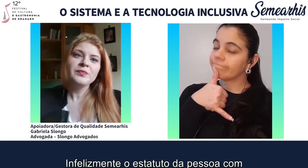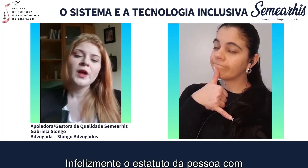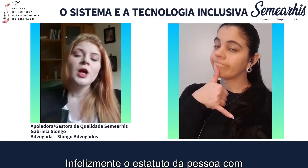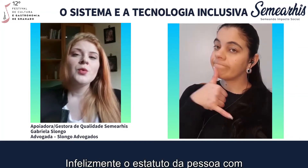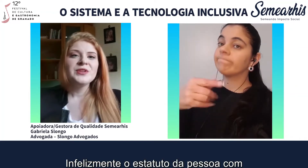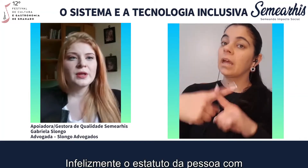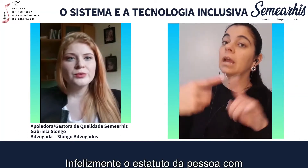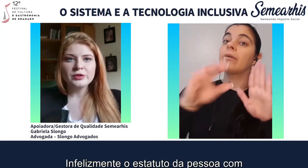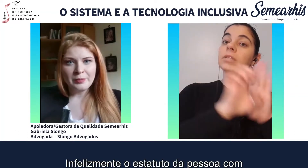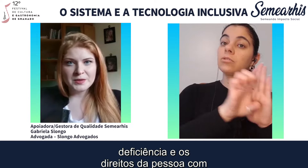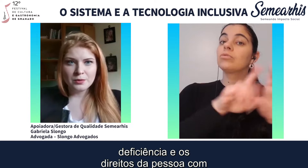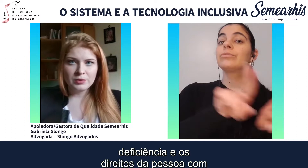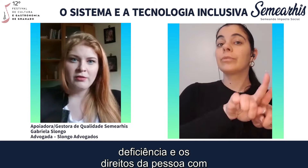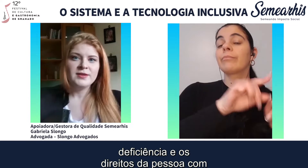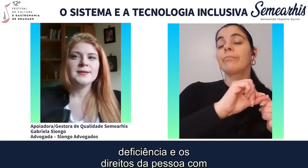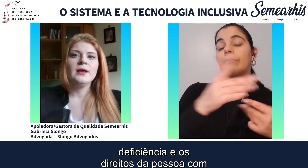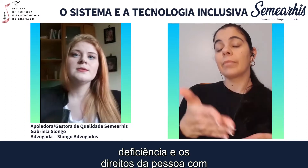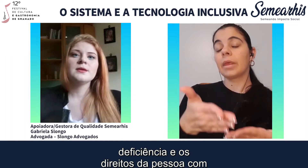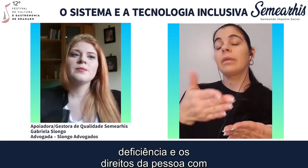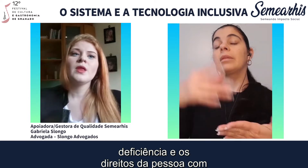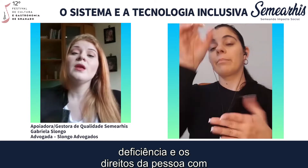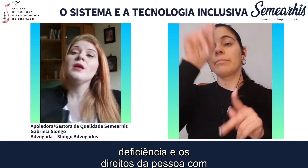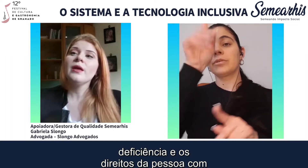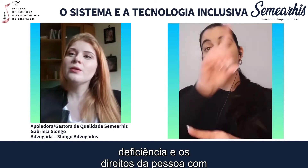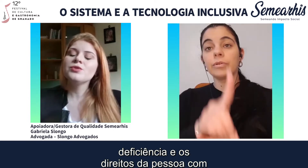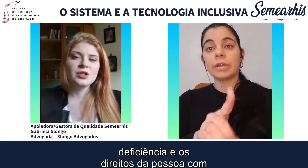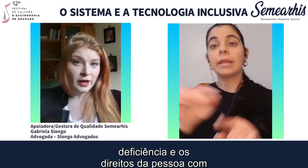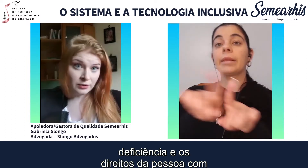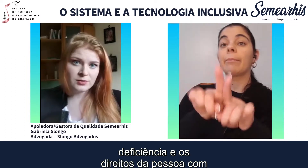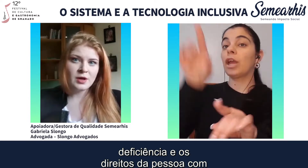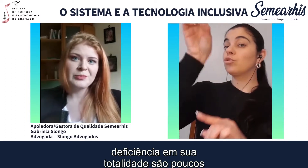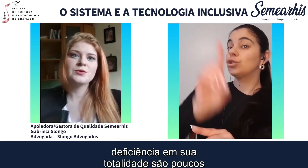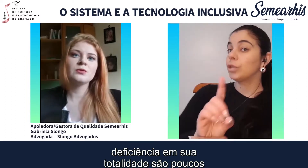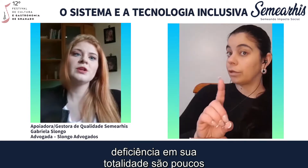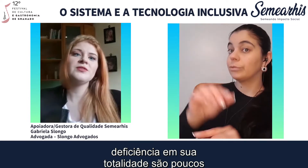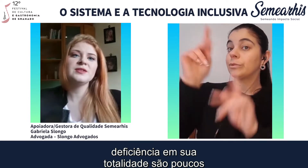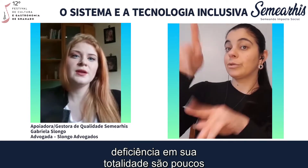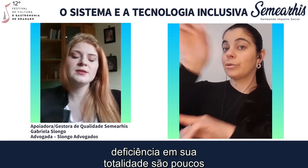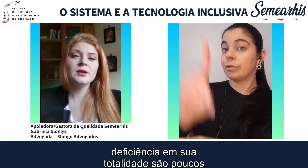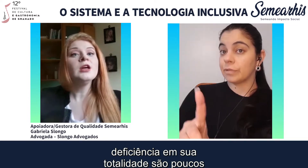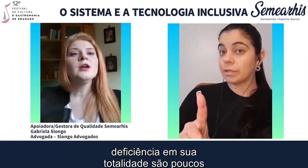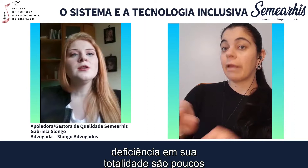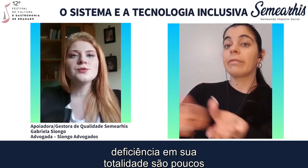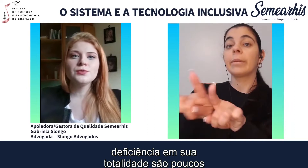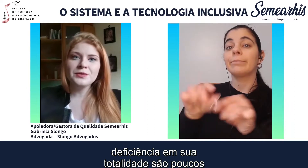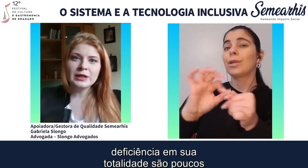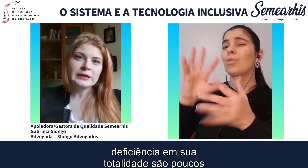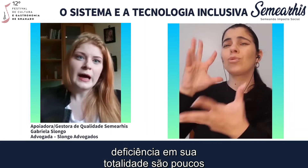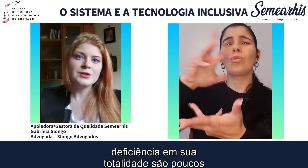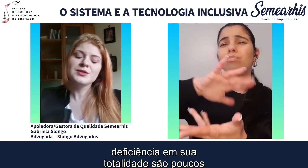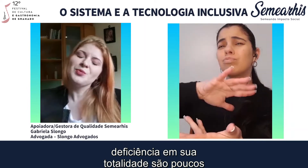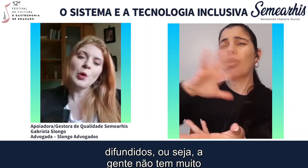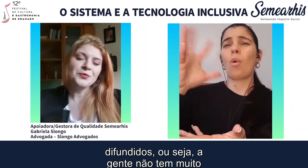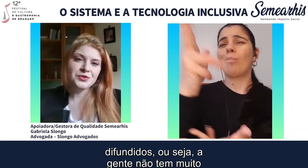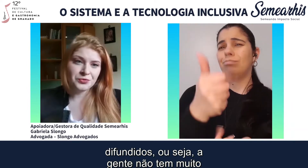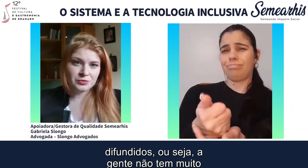Infelizmente, o Estatuto da Pessoa com Deficiência e os direitos da pessoa com deficiência, em sua